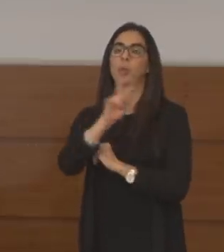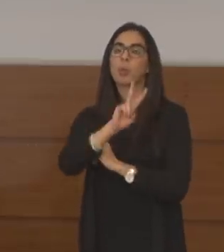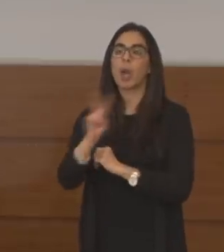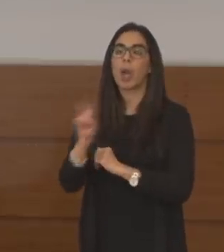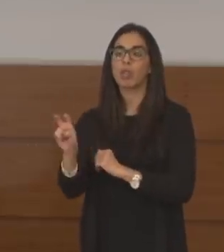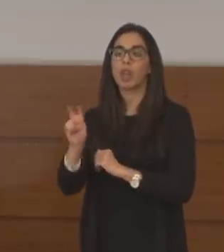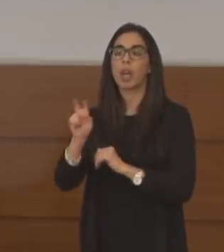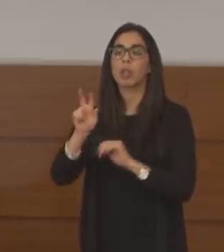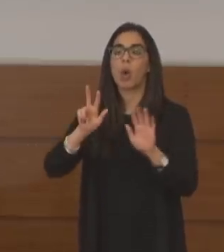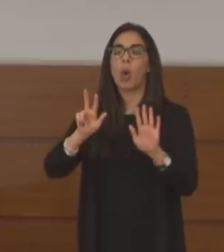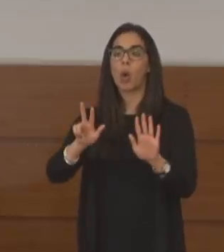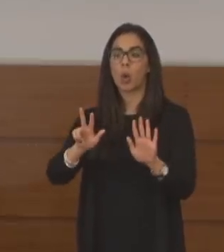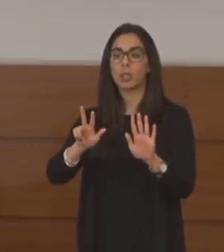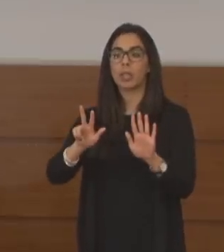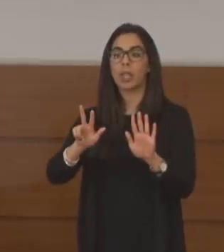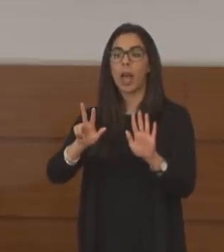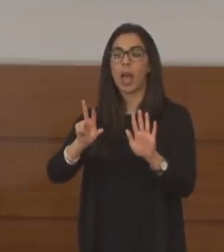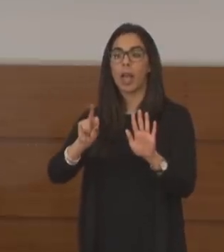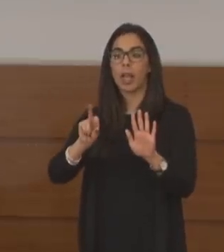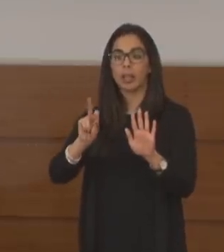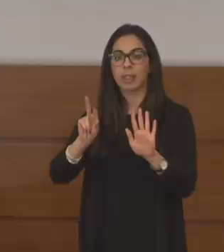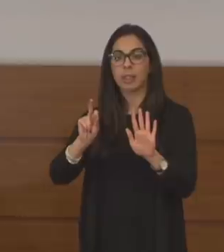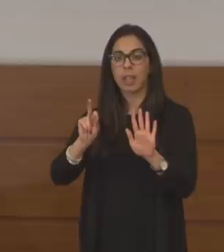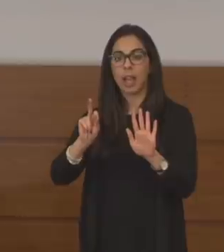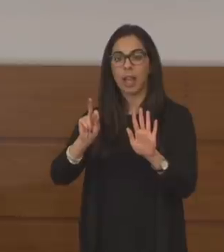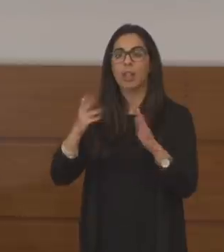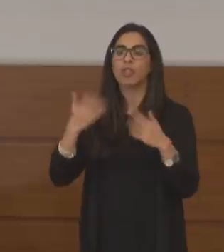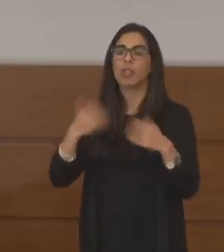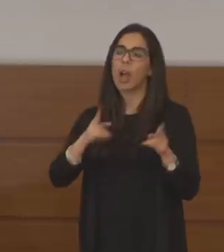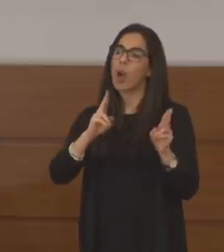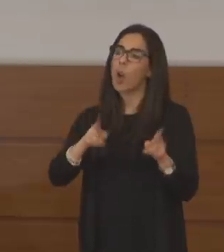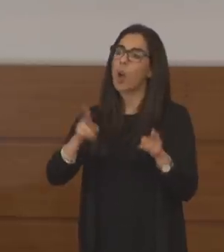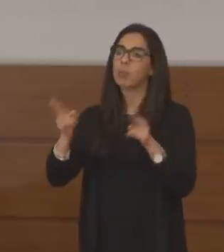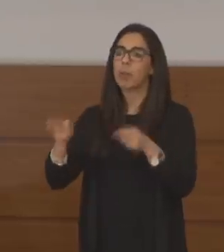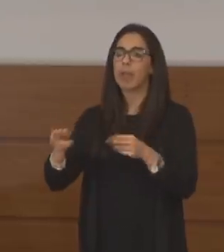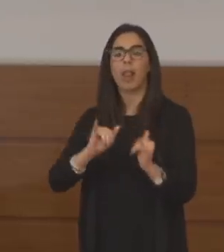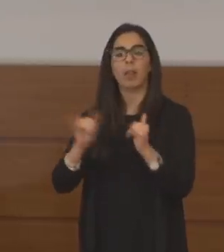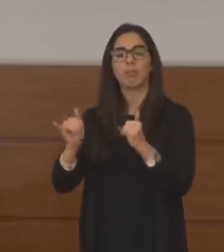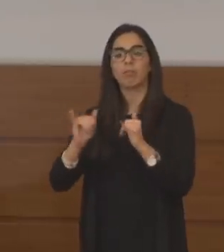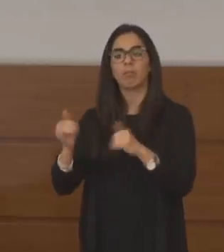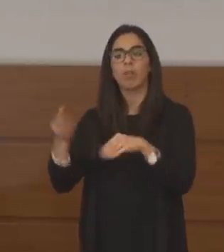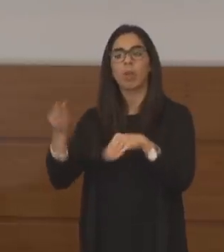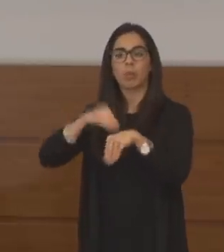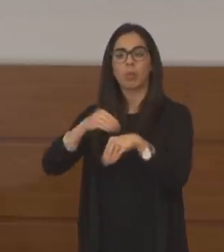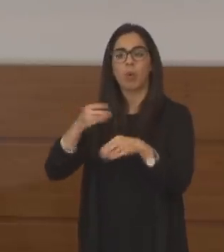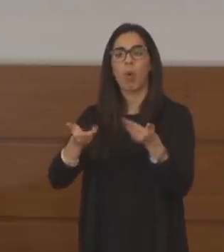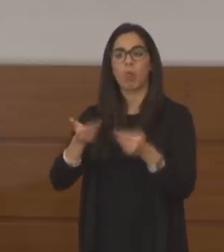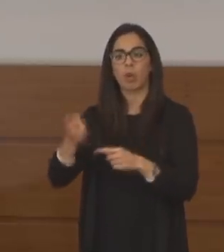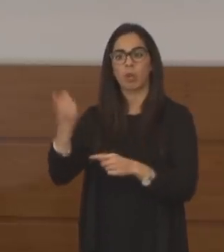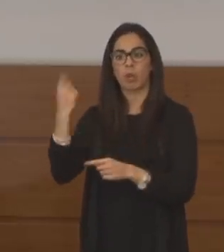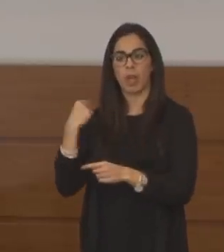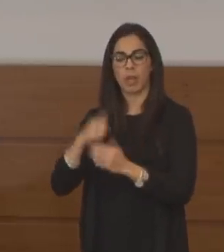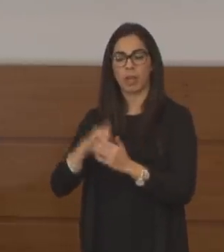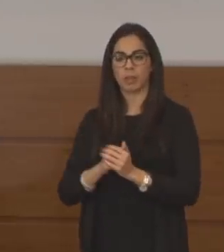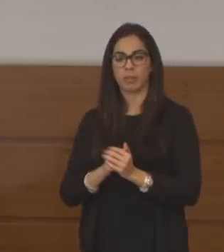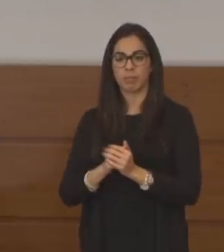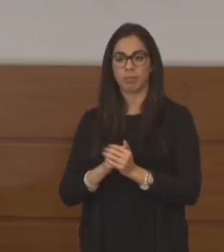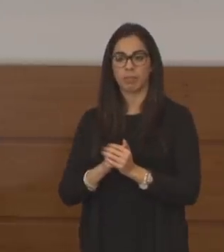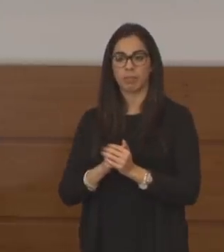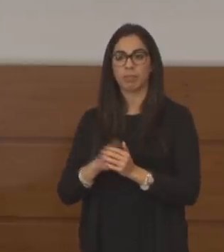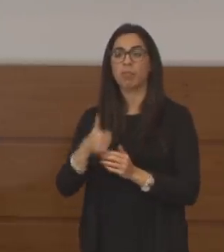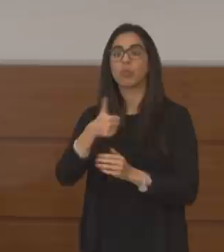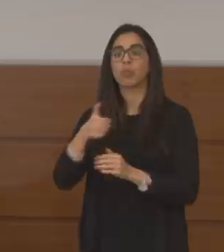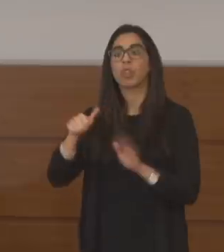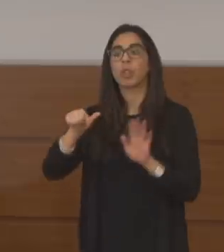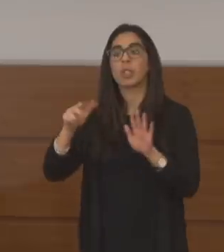280 dimessi guariti in più abbiamo anche 168